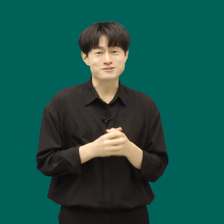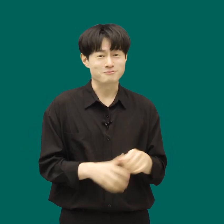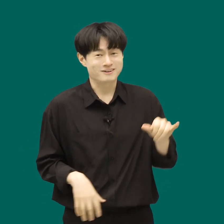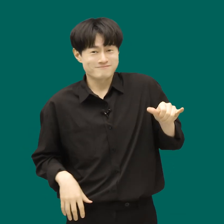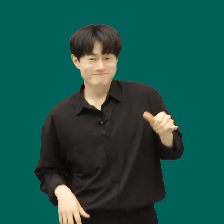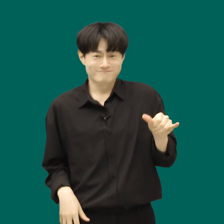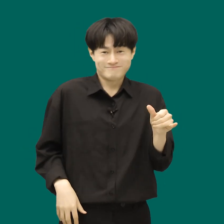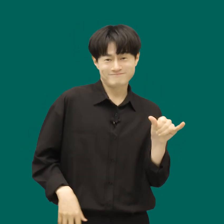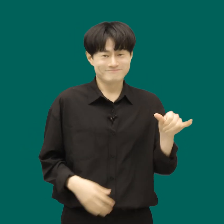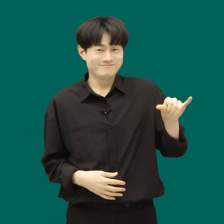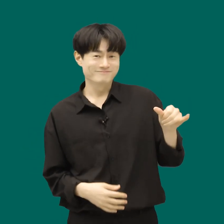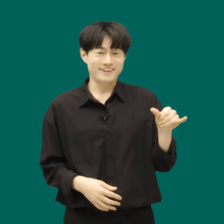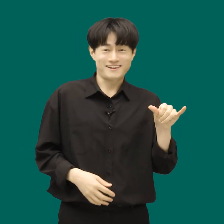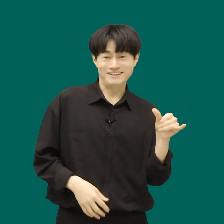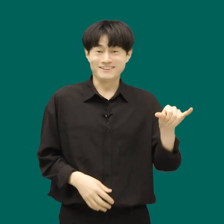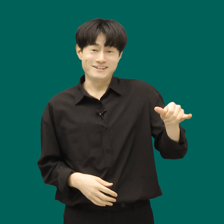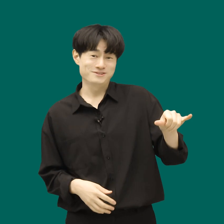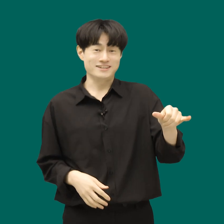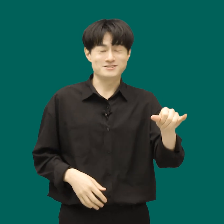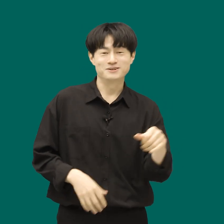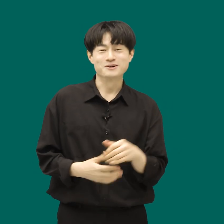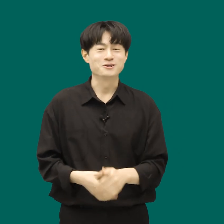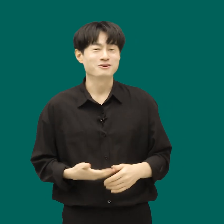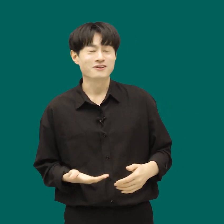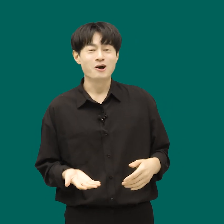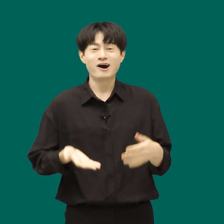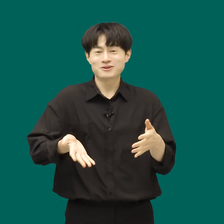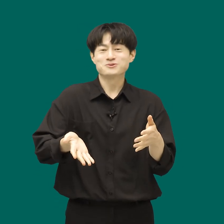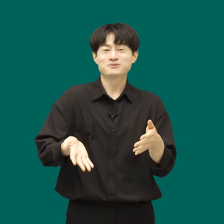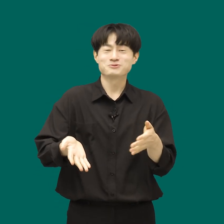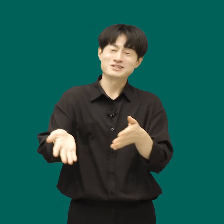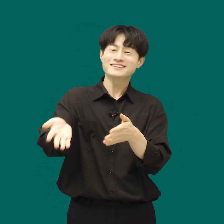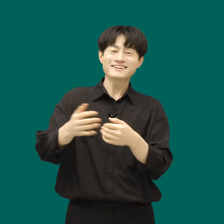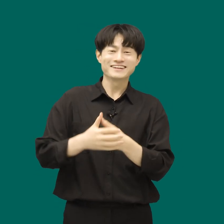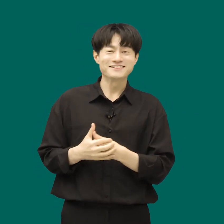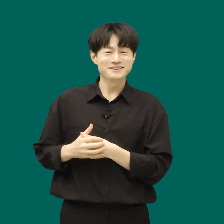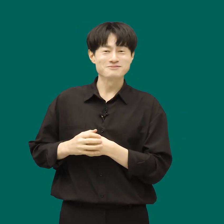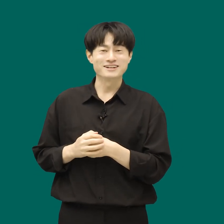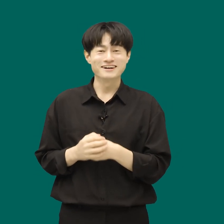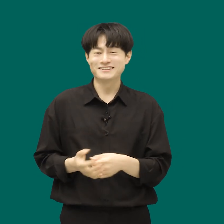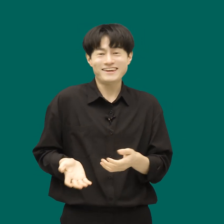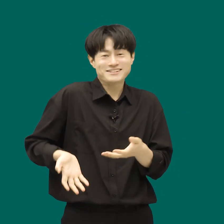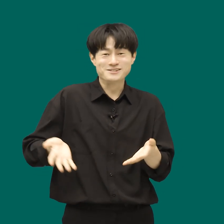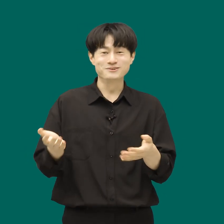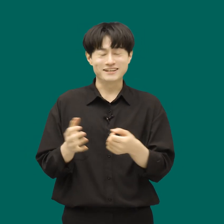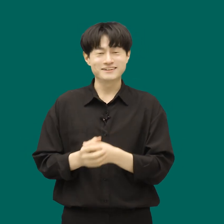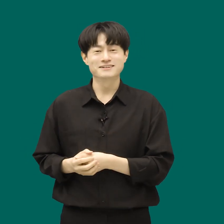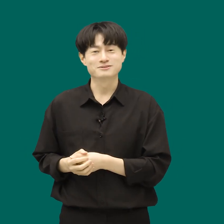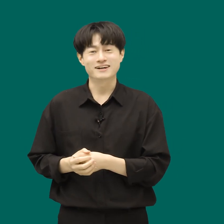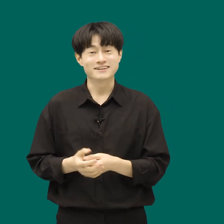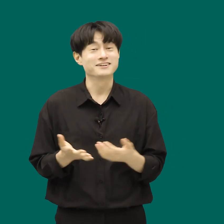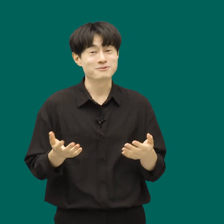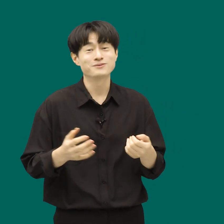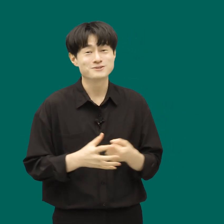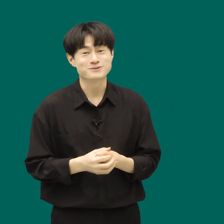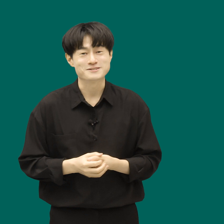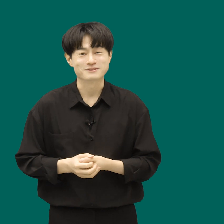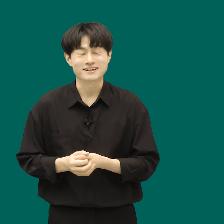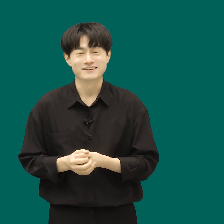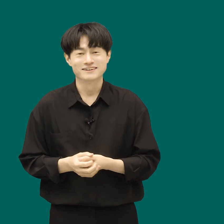막 이렇게 할 수 있겠죠. 그러면 또 신나는 데이트 했나 보다. 되게 즐거운 데이트 했나 보다. 이렇게 표현될 수도 있습니다. 네,